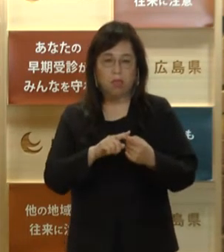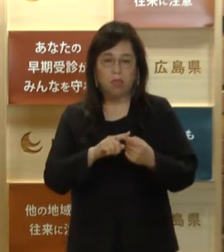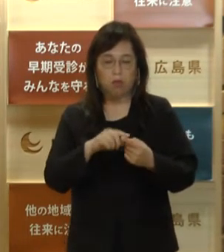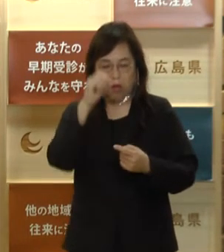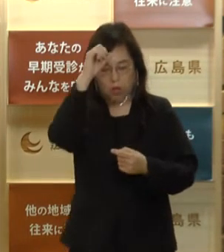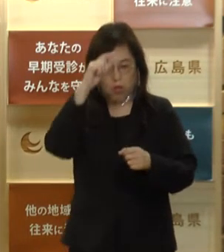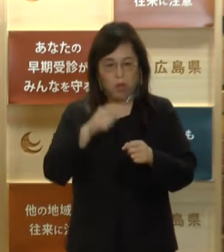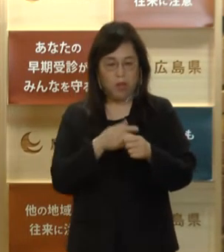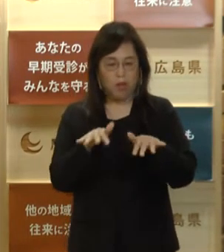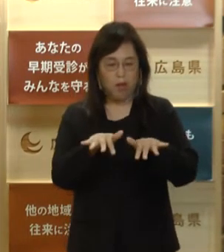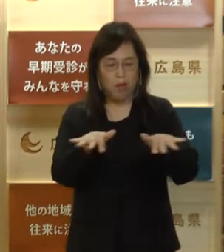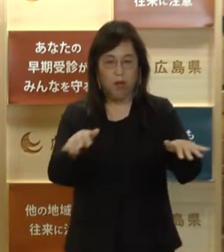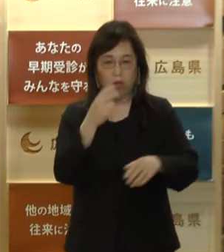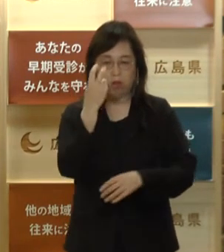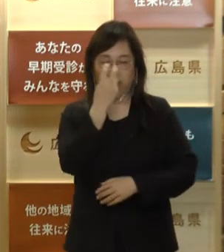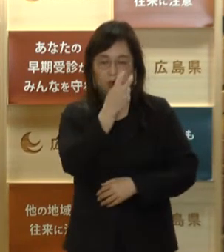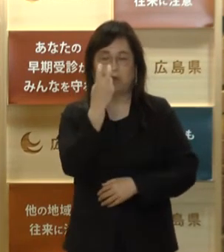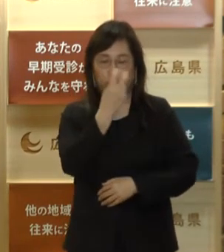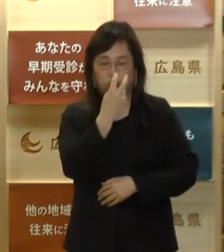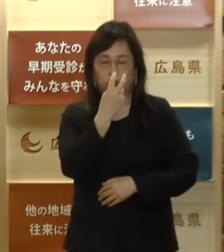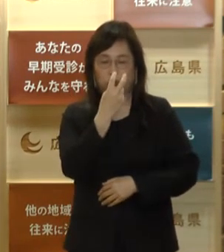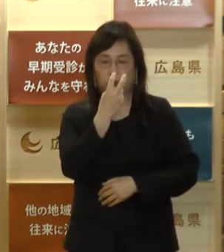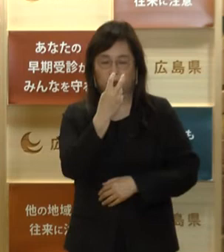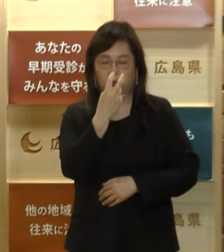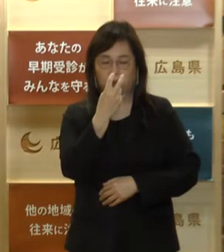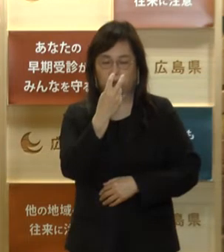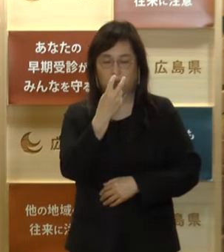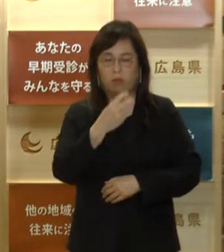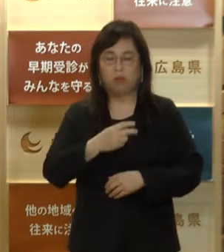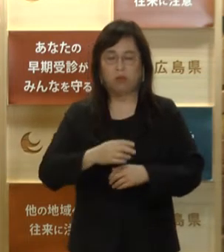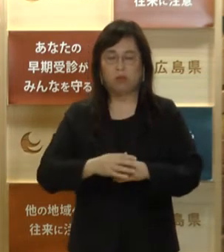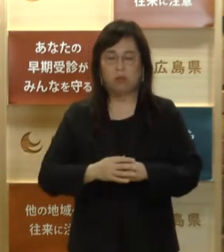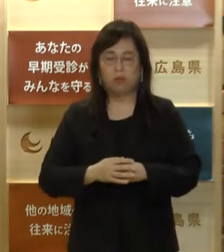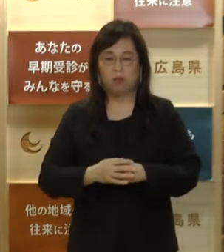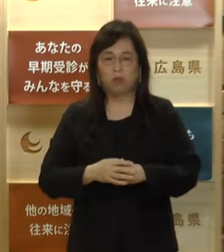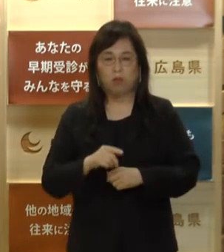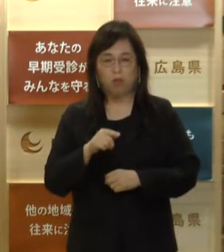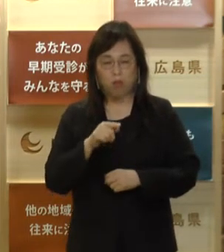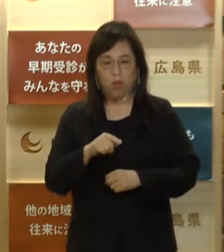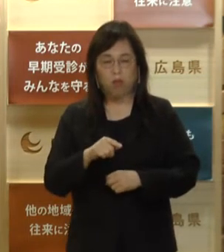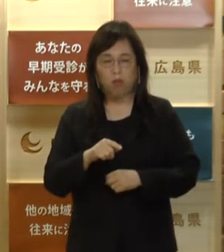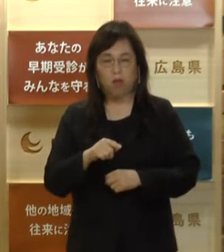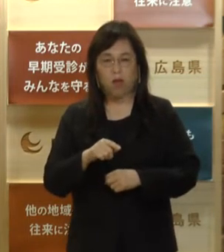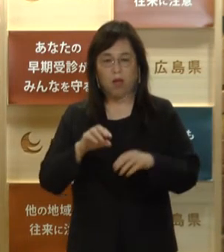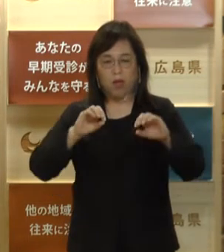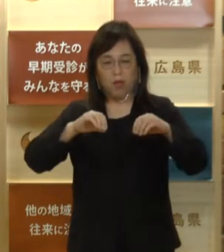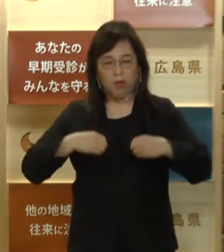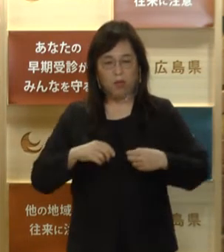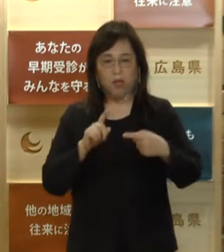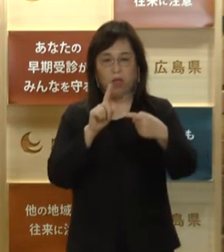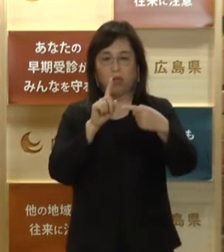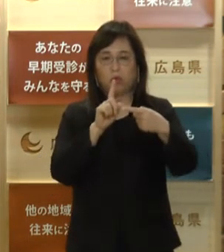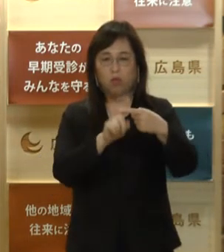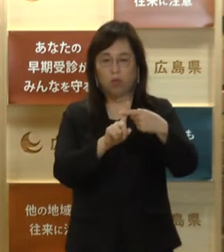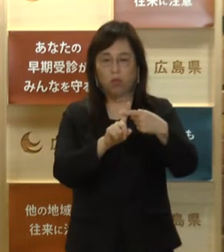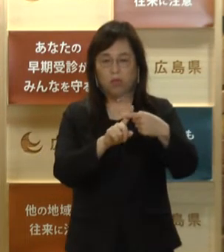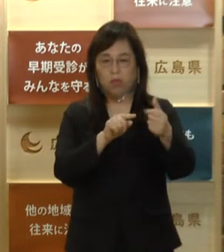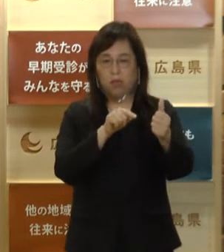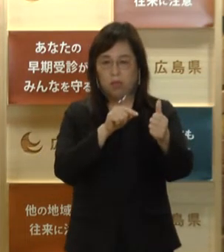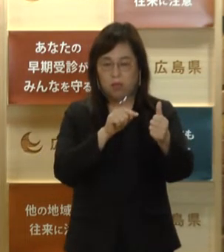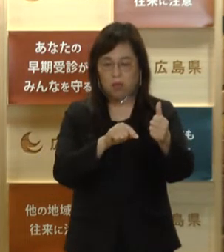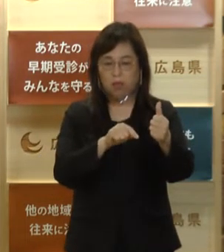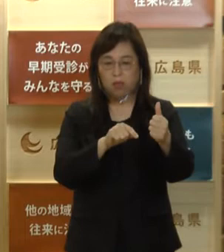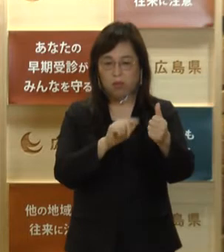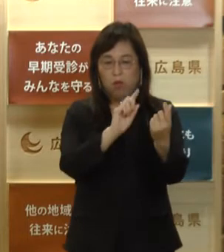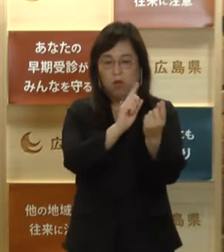のところ、ここは陽性者の接触者ということでですね、